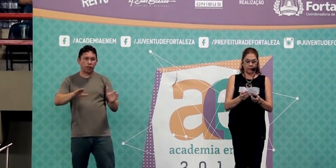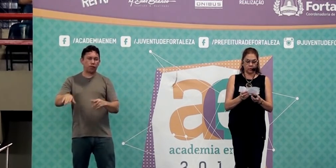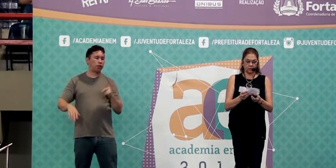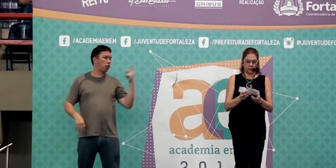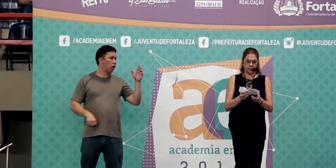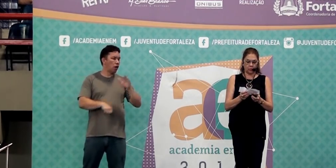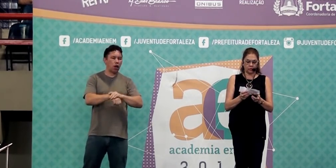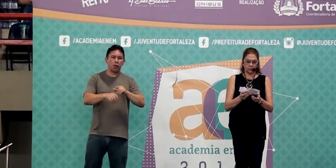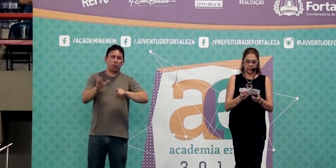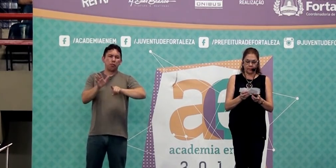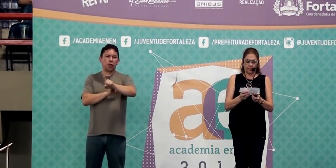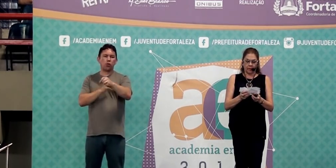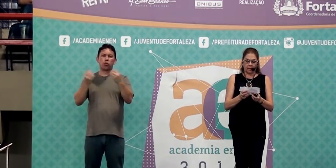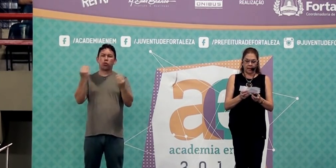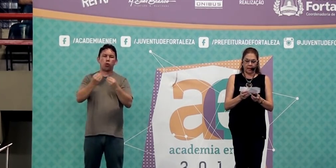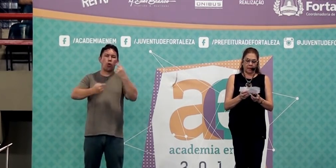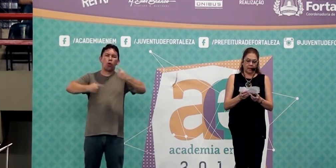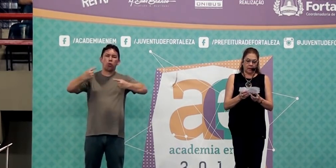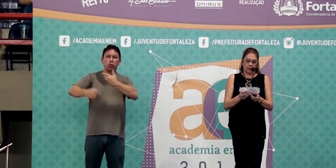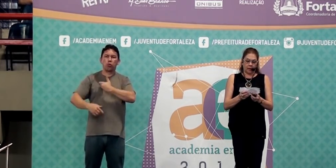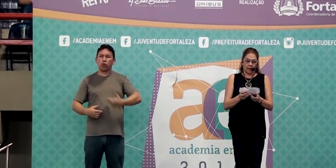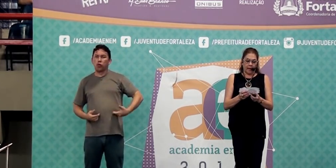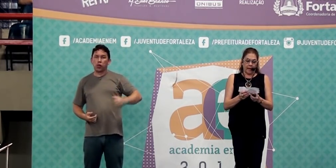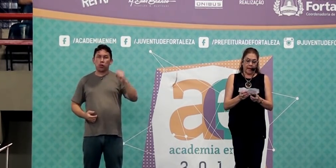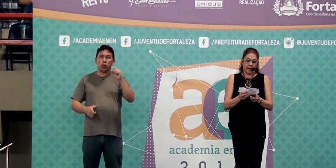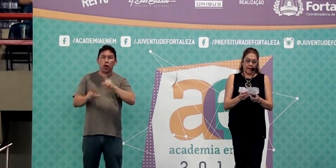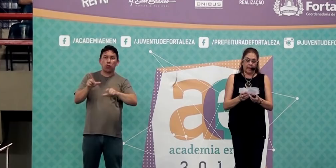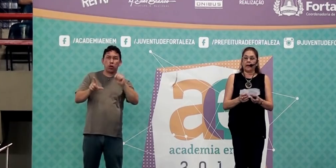letra maiúscula ou minúscula, tá?